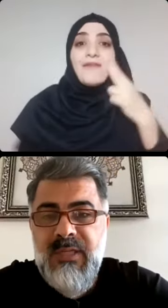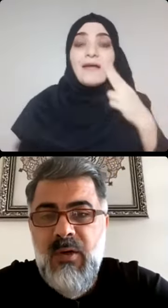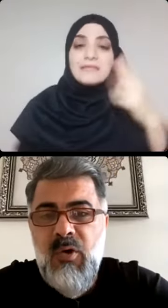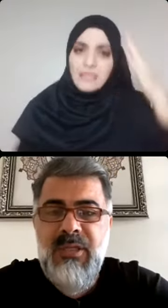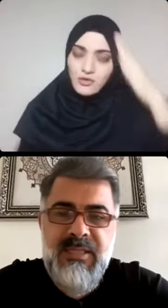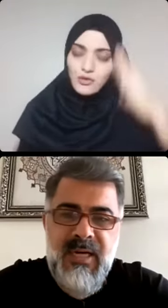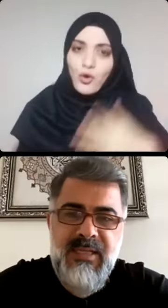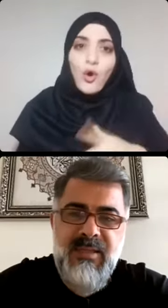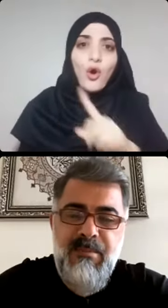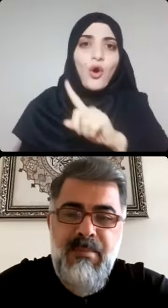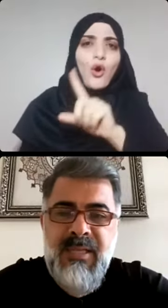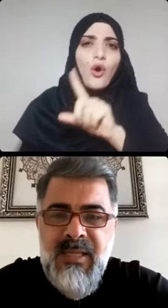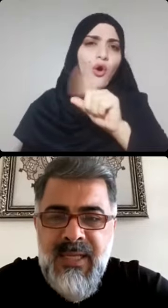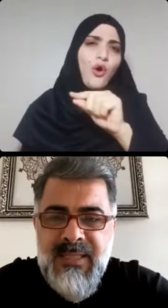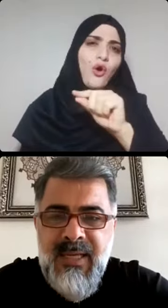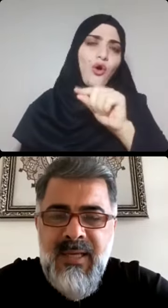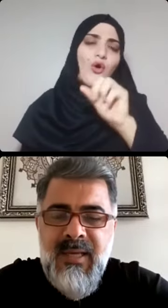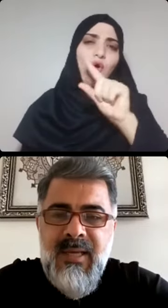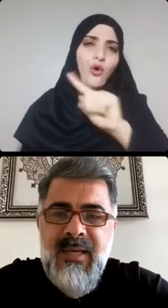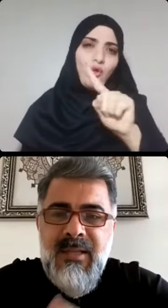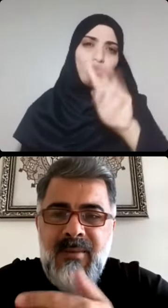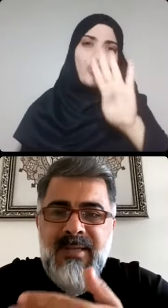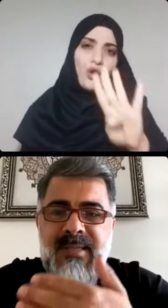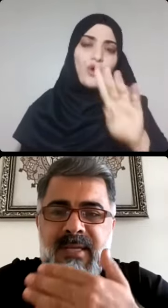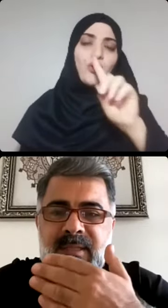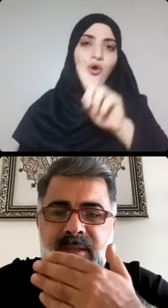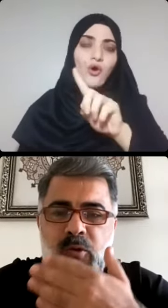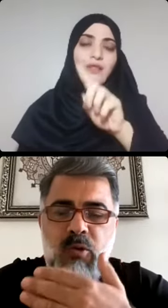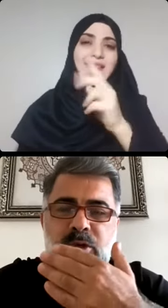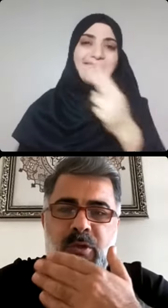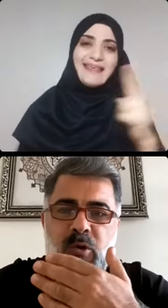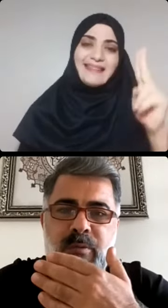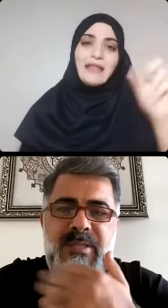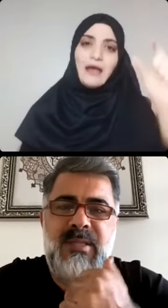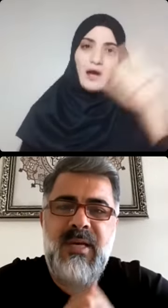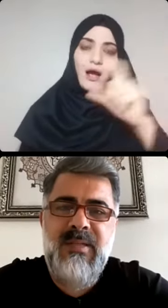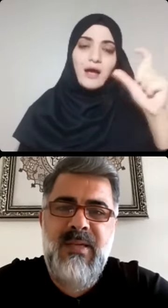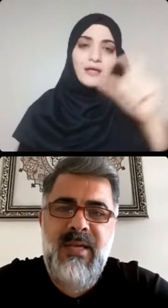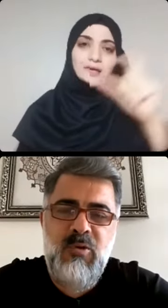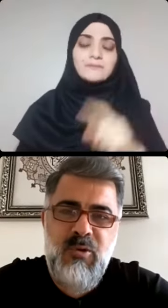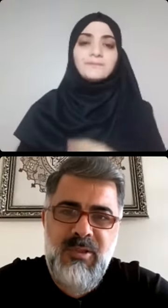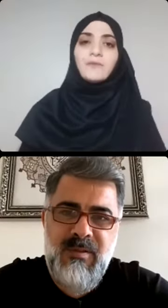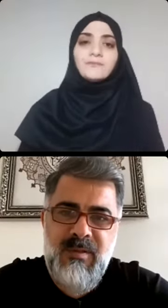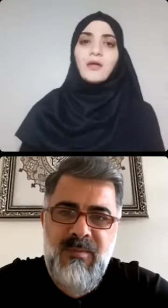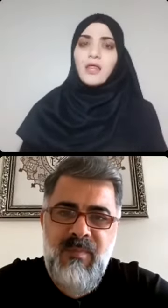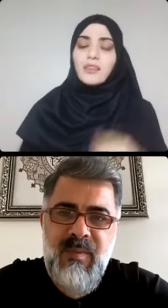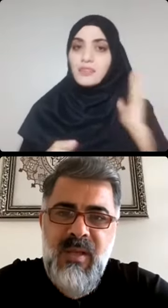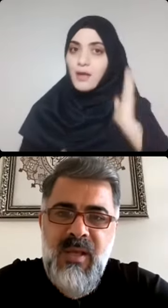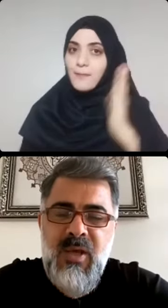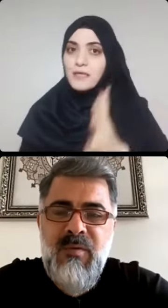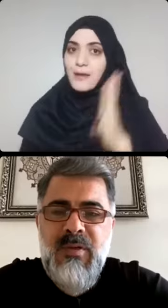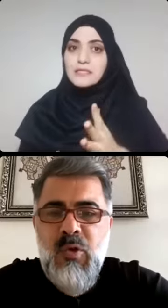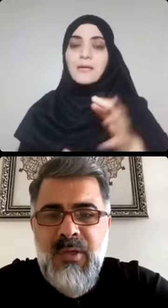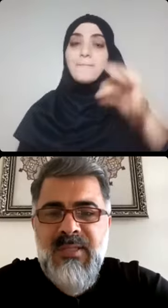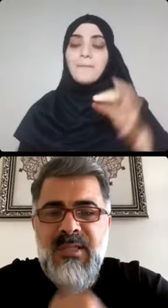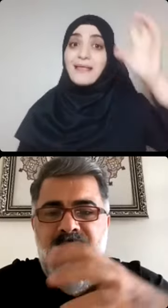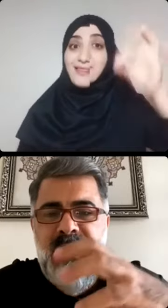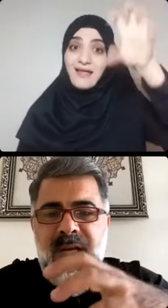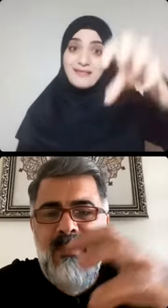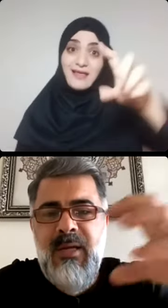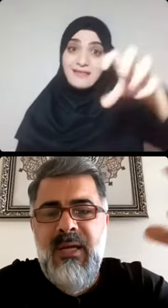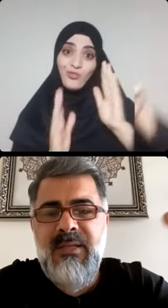ya da 17 ay Medine'de namazlarını Kudüs'e doğru, Mescid-i Aksa'ya doğru kıldı. ve